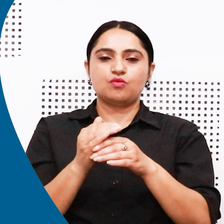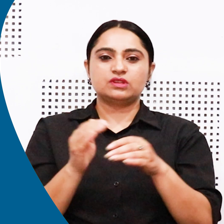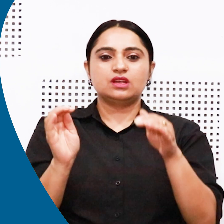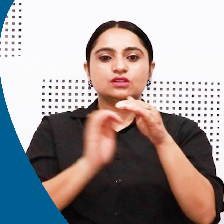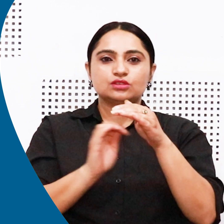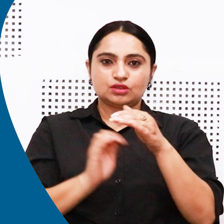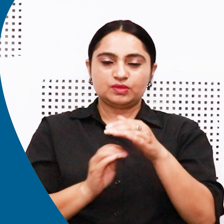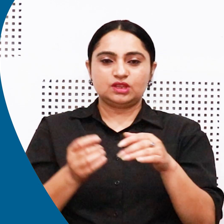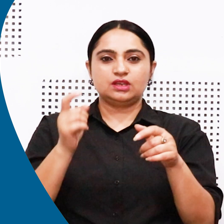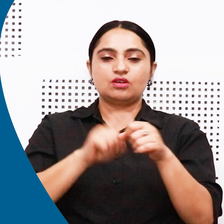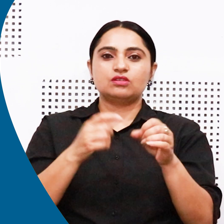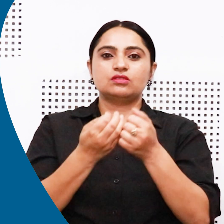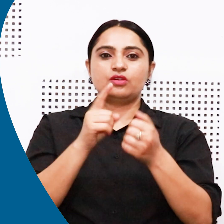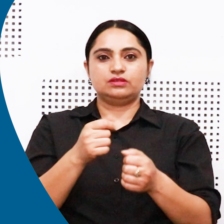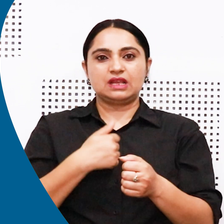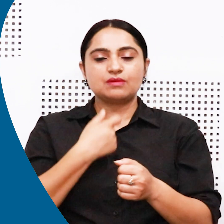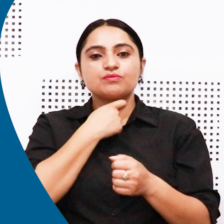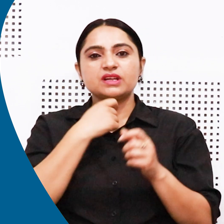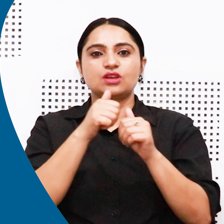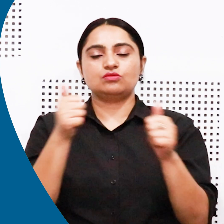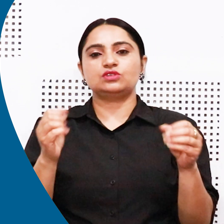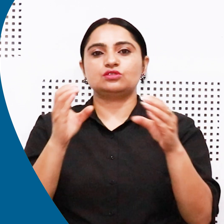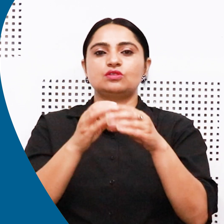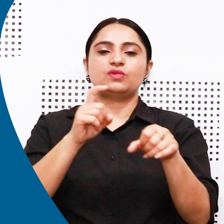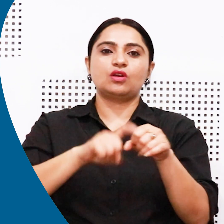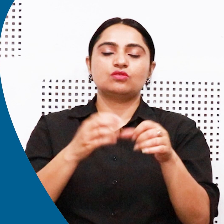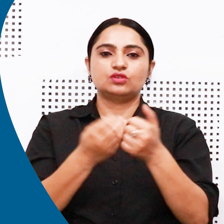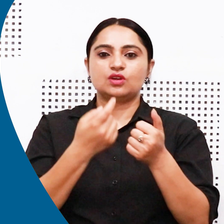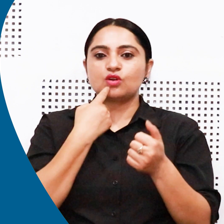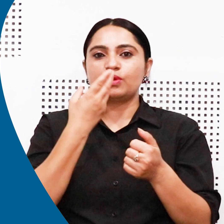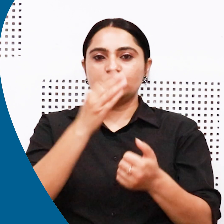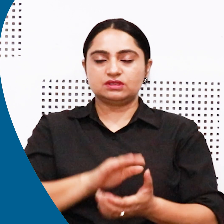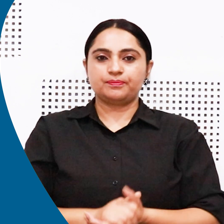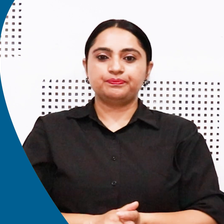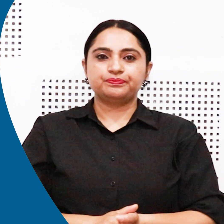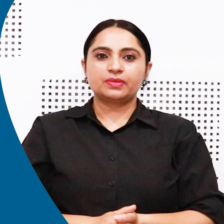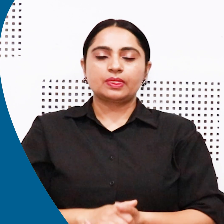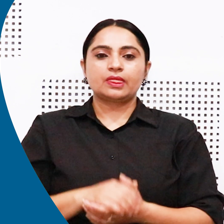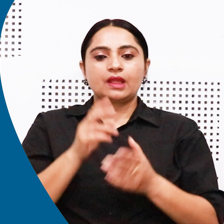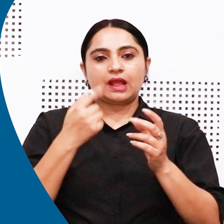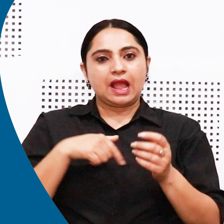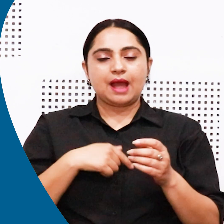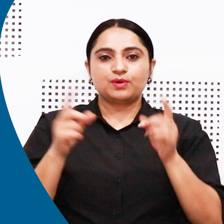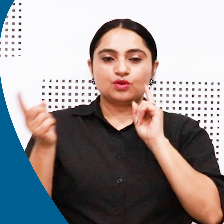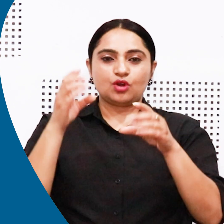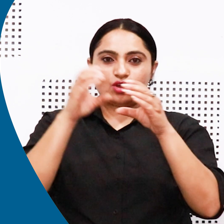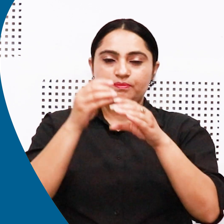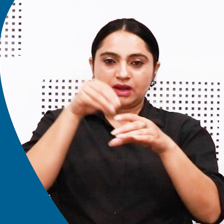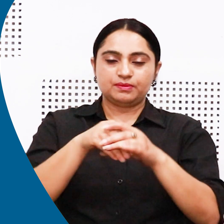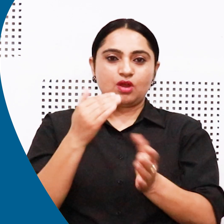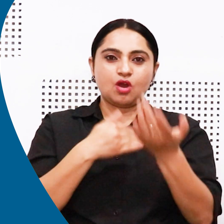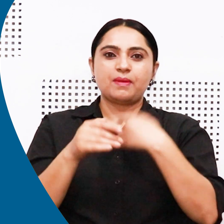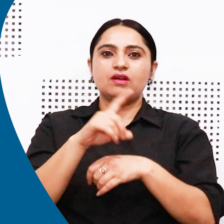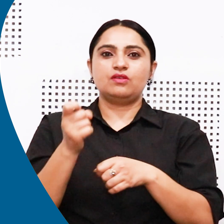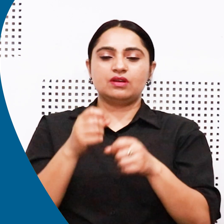हो। आफ्नो वाचा अनुसार नै समूह गठन गरेको उपप्रमुख बुढाथोकीको भनाइ छ। मिथिला नगरपालिकामा चाहिँ अपाङ्गहरूको लागि